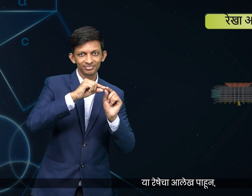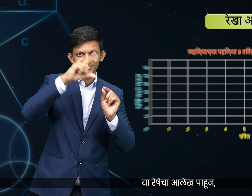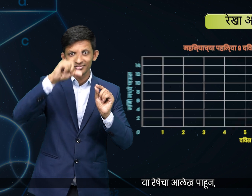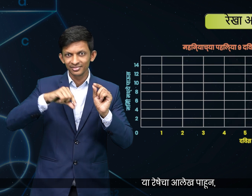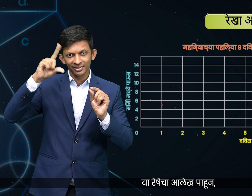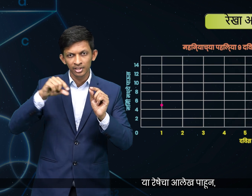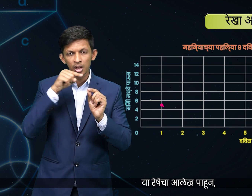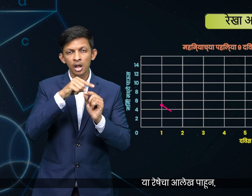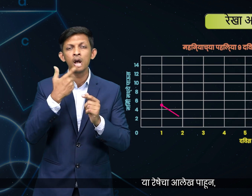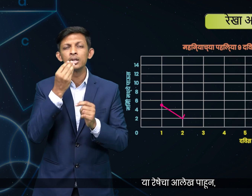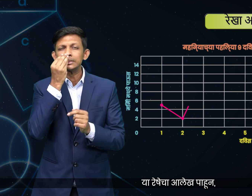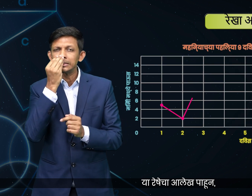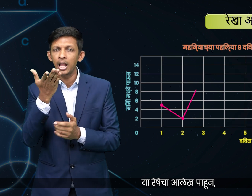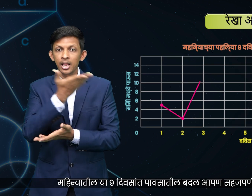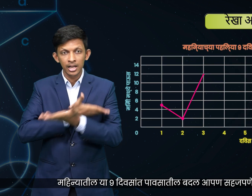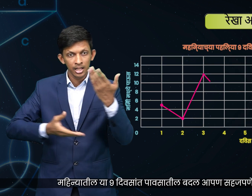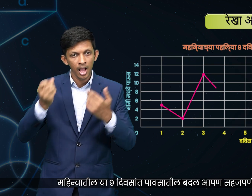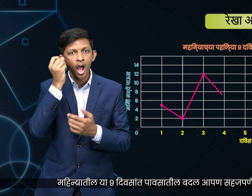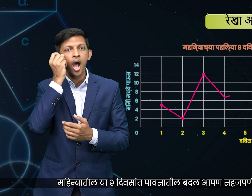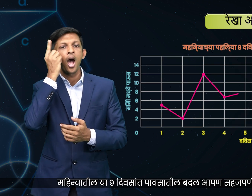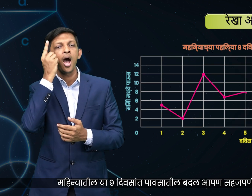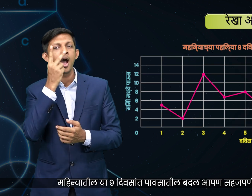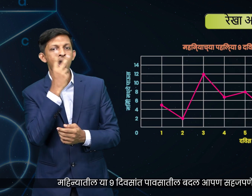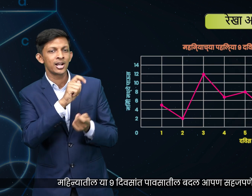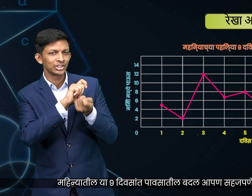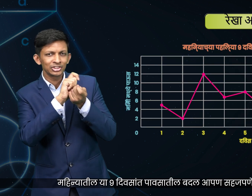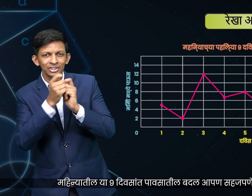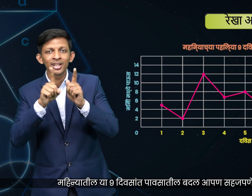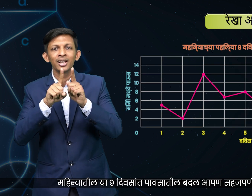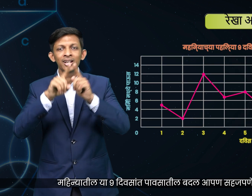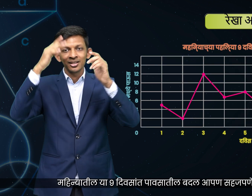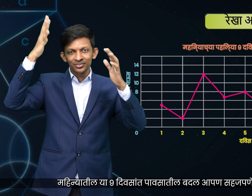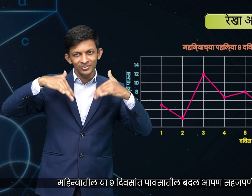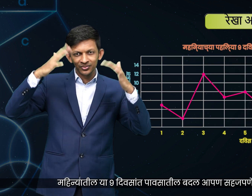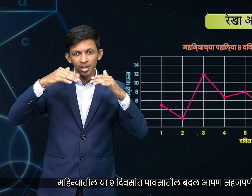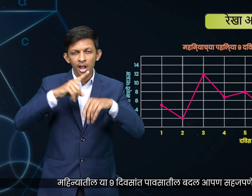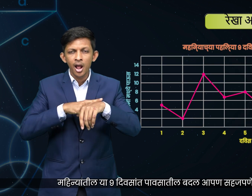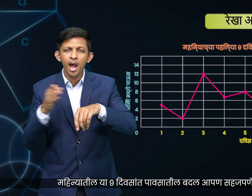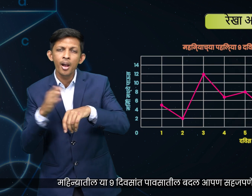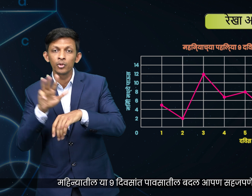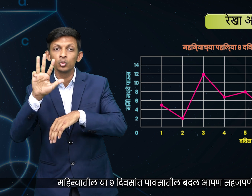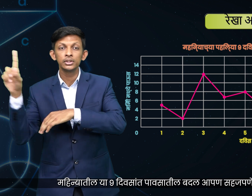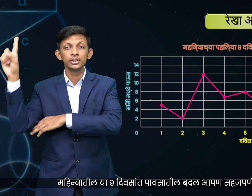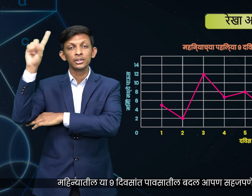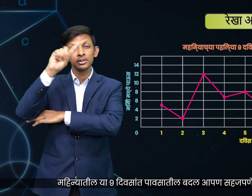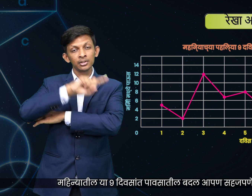या रेषेचा आलेख पाहून महिन्यातील या 9 दिवसात पावसातील बदल आपण सहजपणे समजू